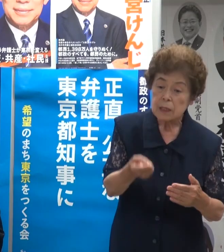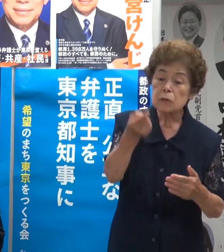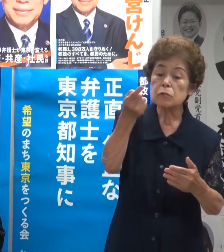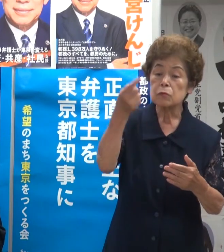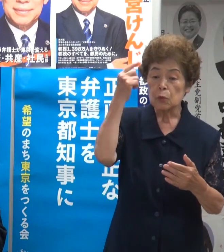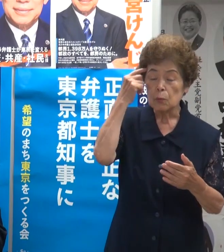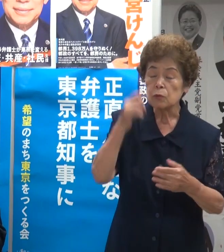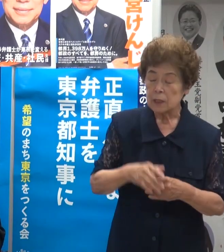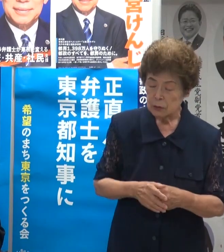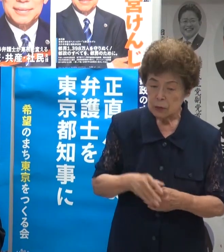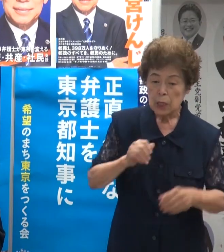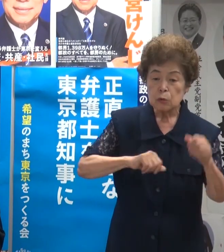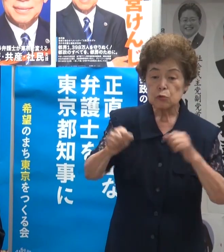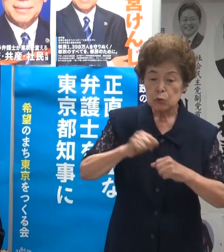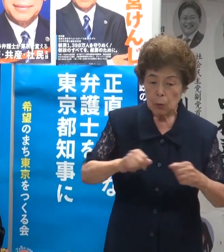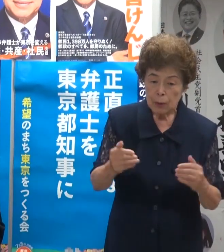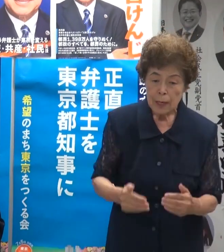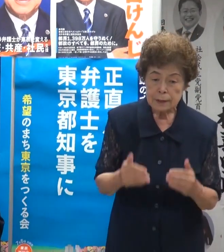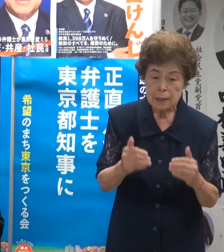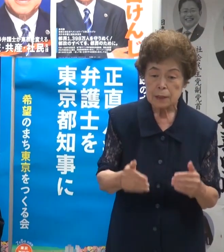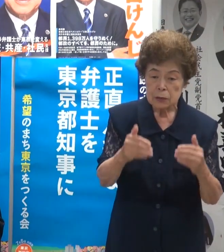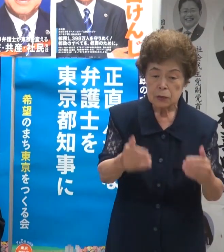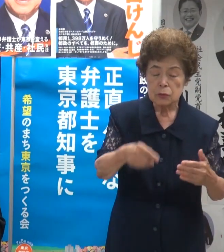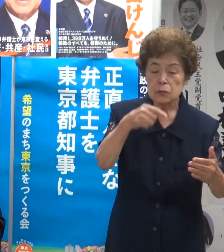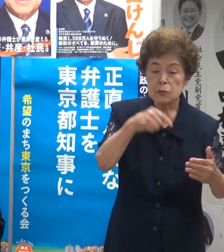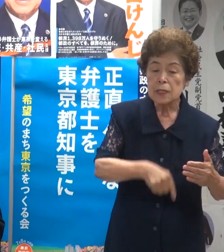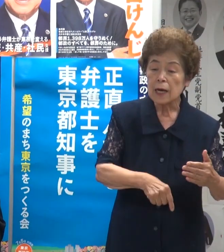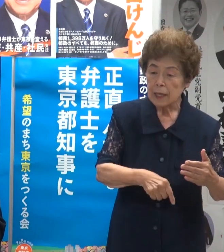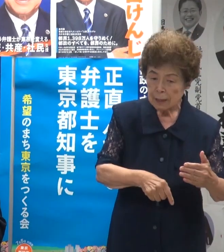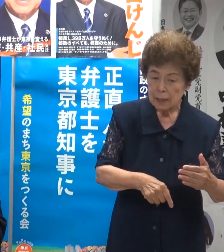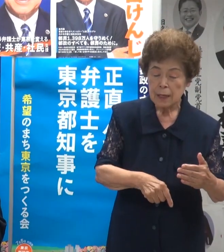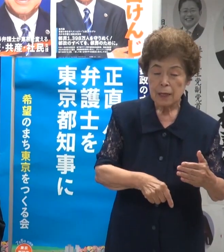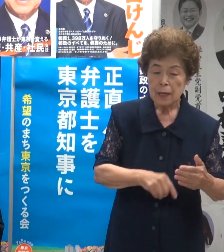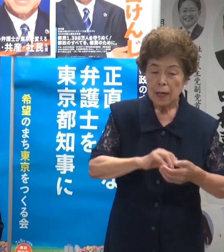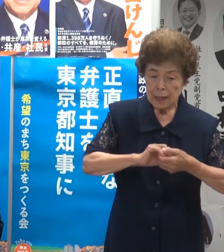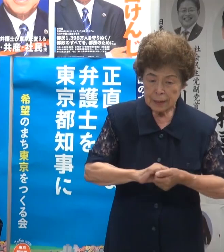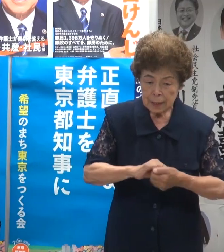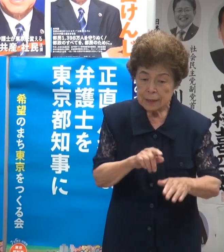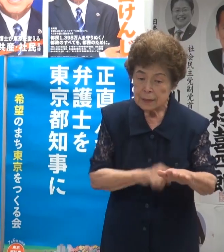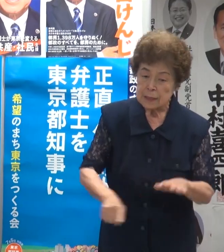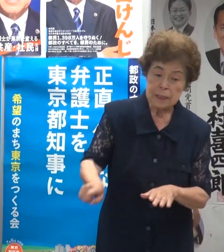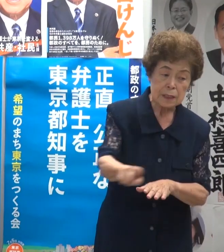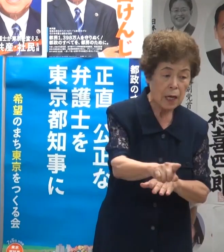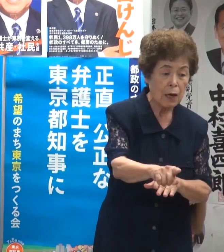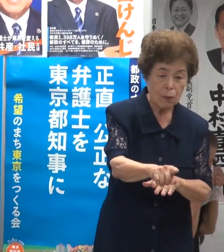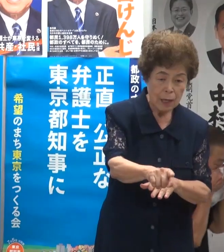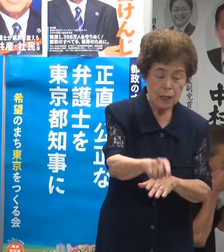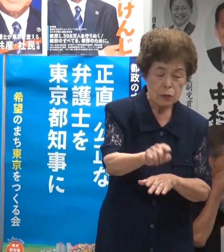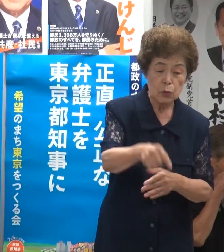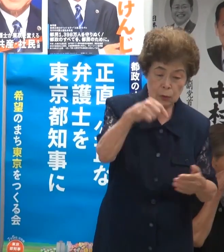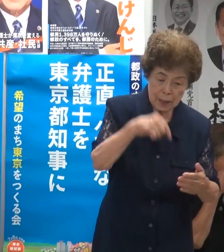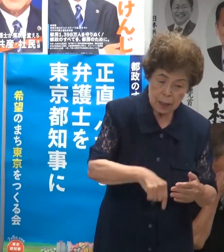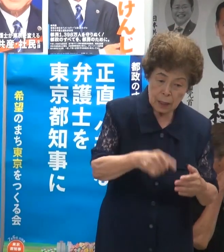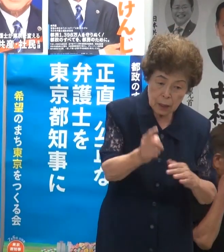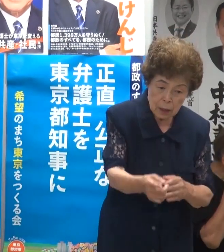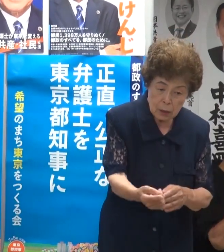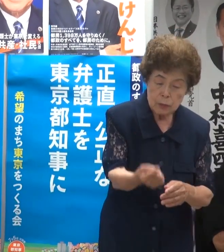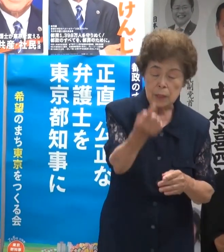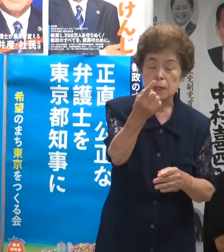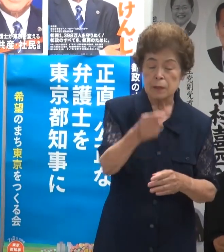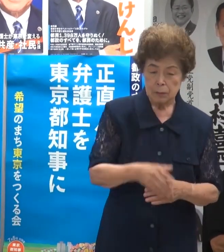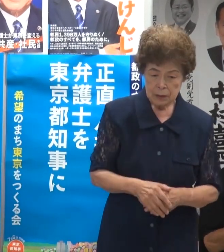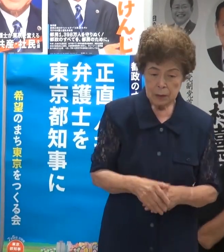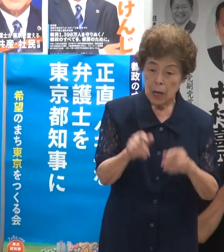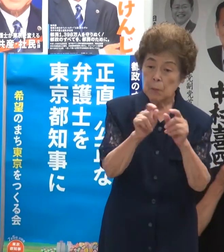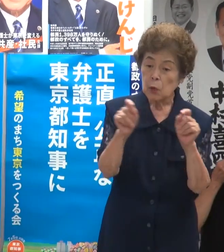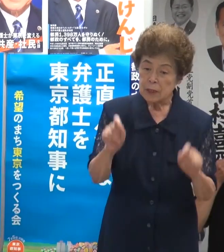ってます。運動が前進する中で活性化する中で必ずリーダーはその中から出てくると思います。だから問